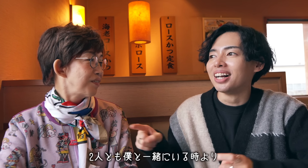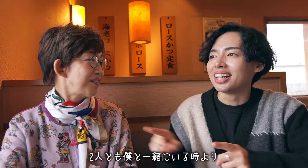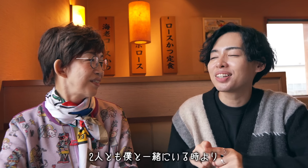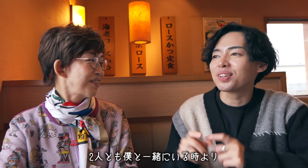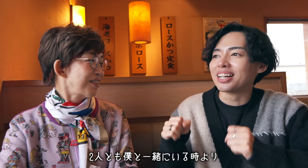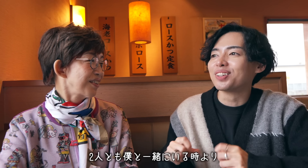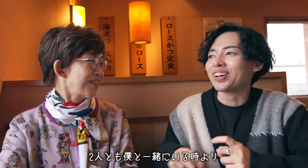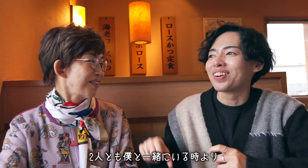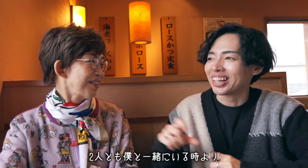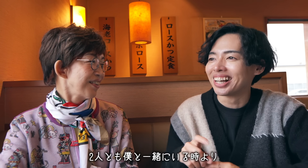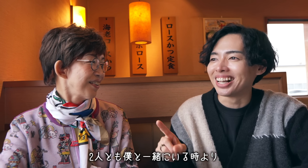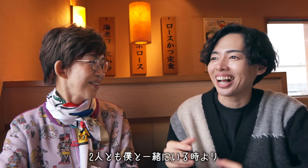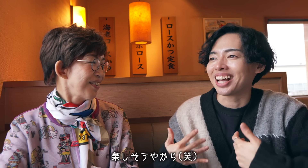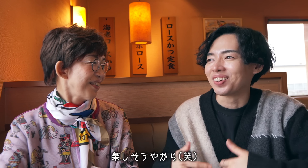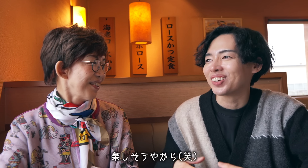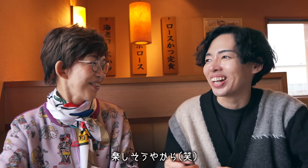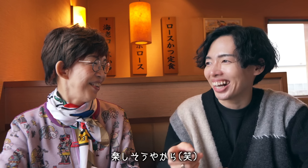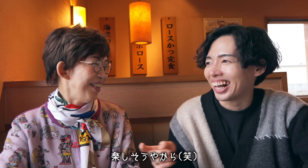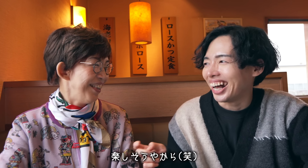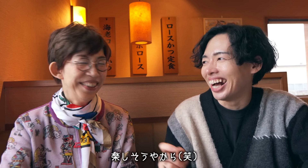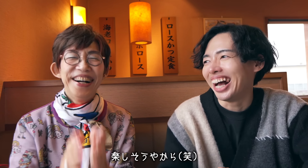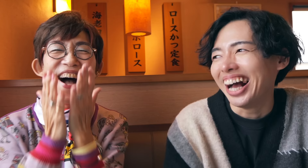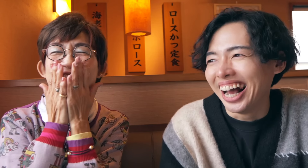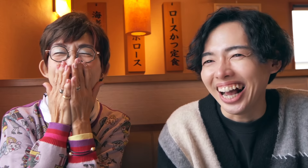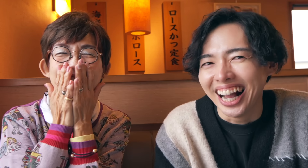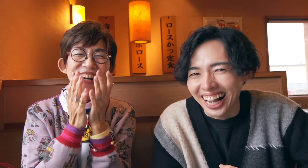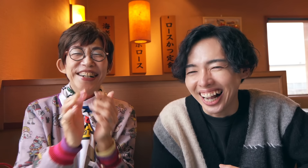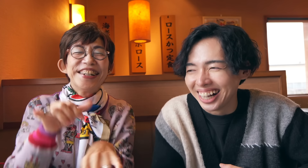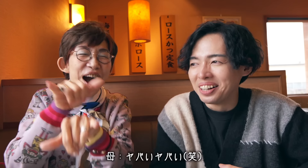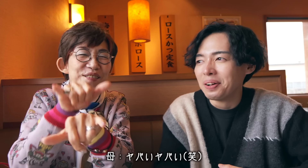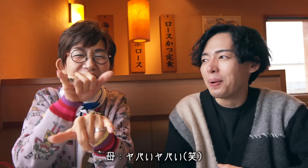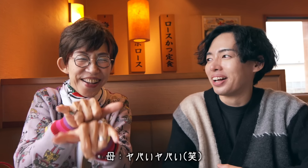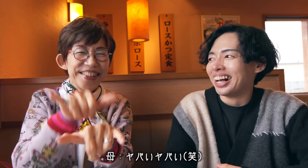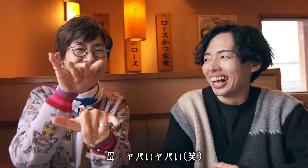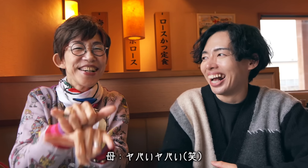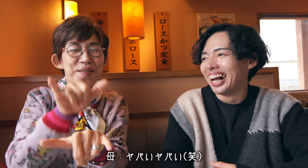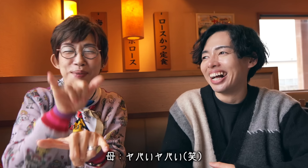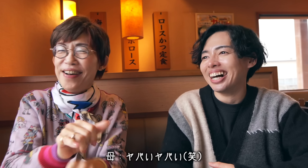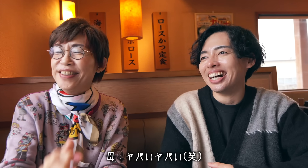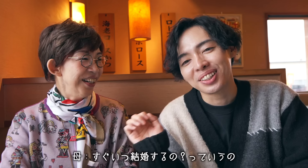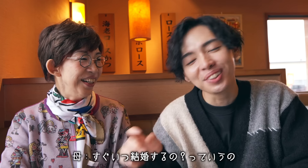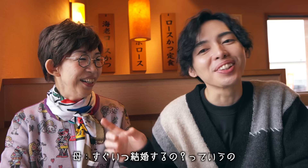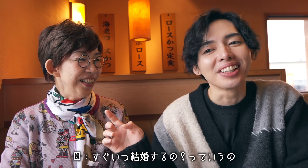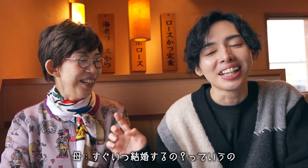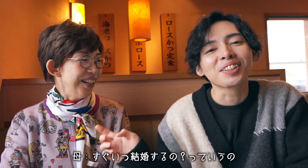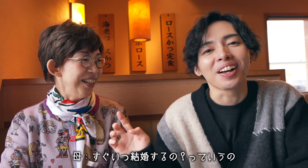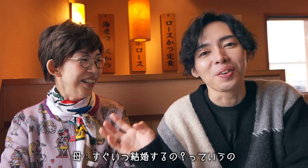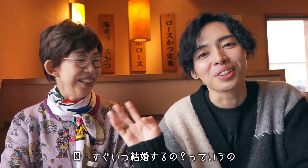一緒にいる時より楽しそうだから 。パパパパ、 すぐいつ結婚するの